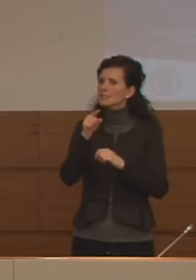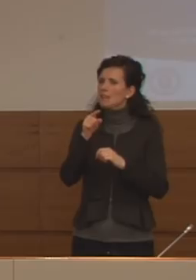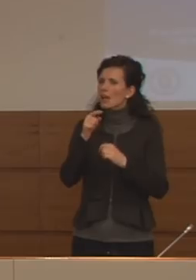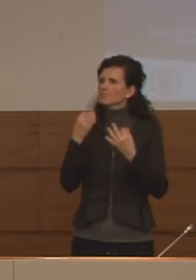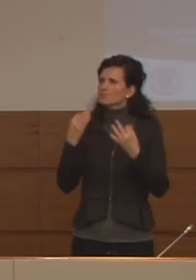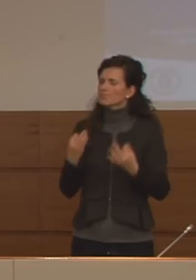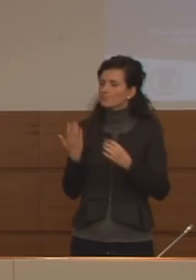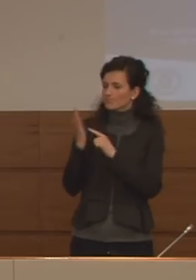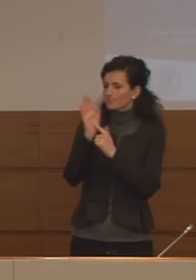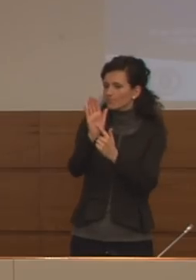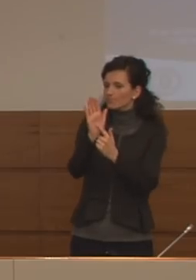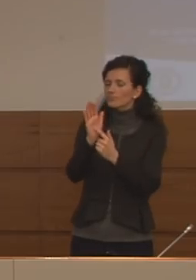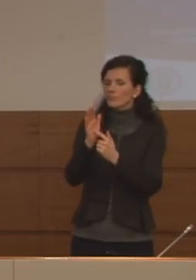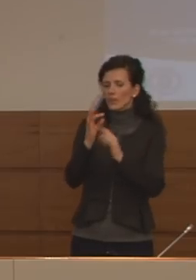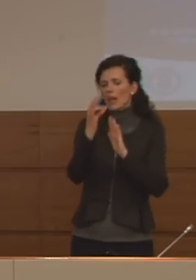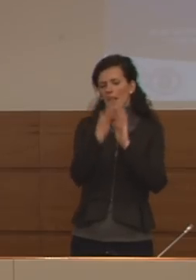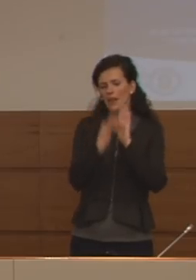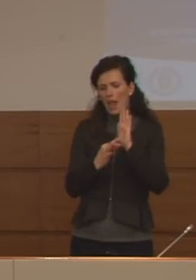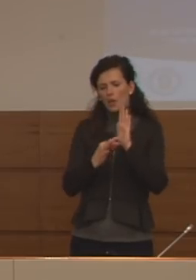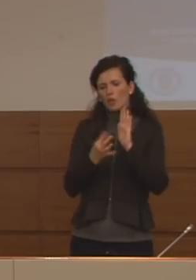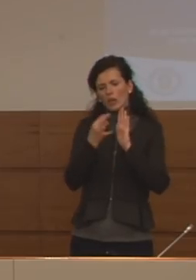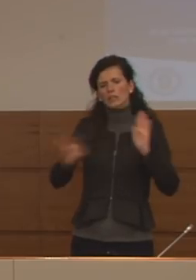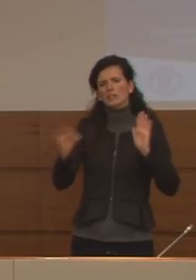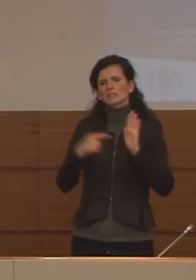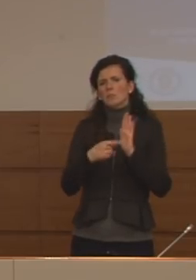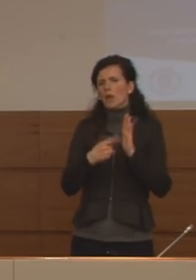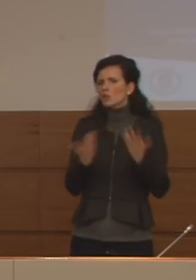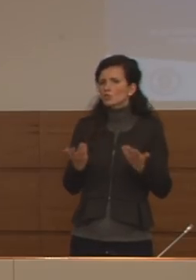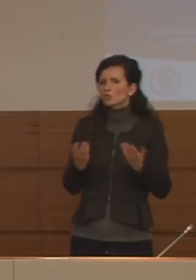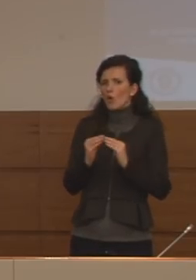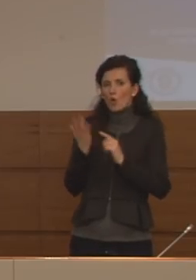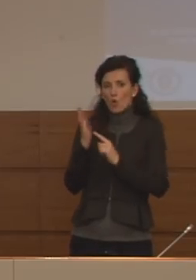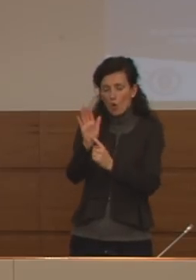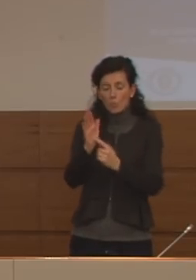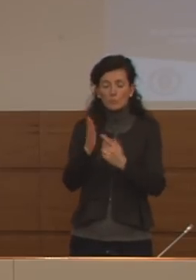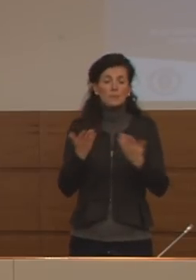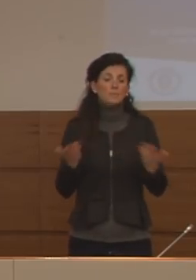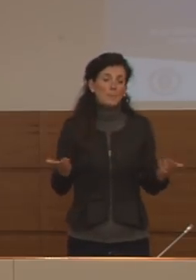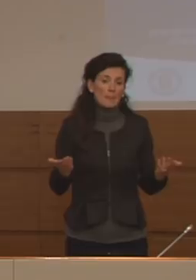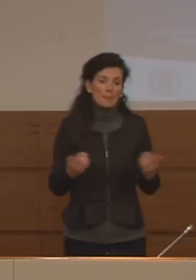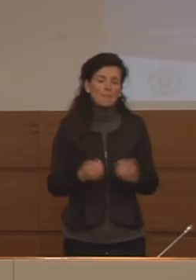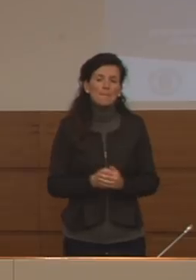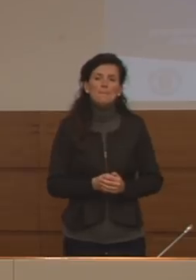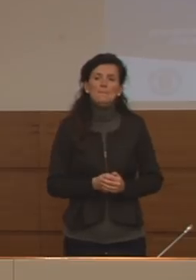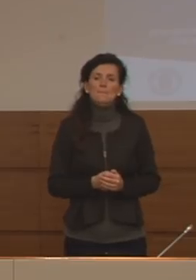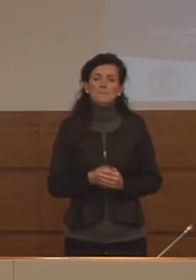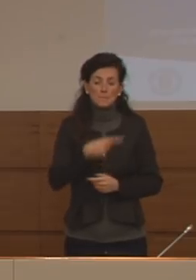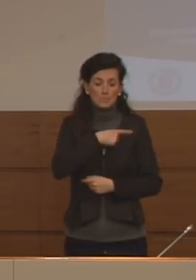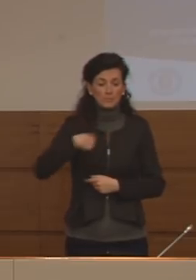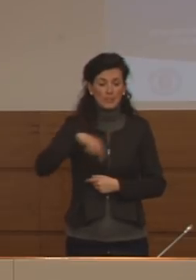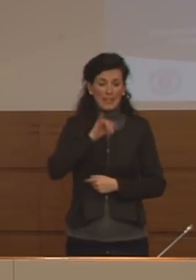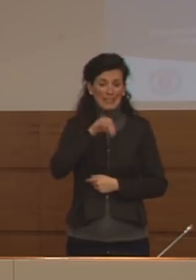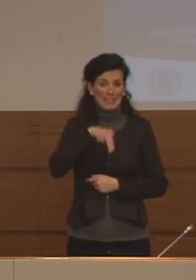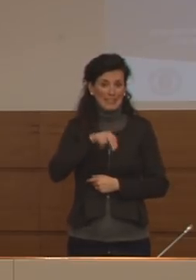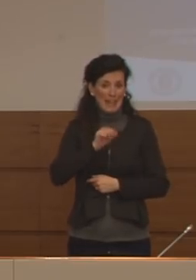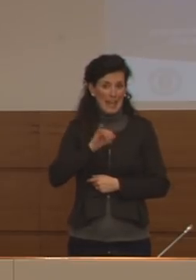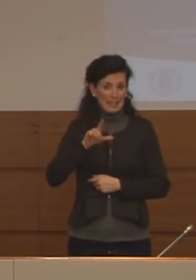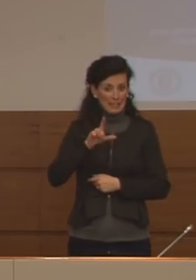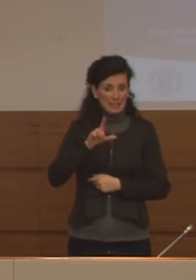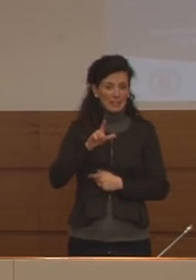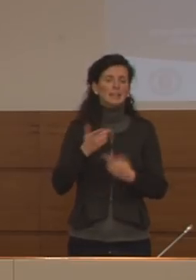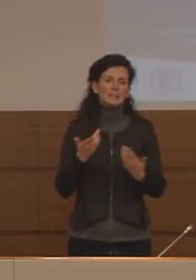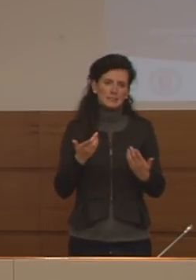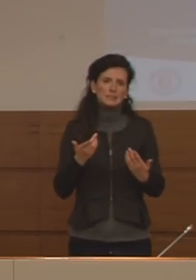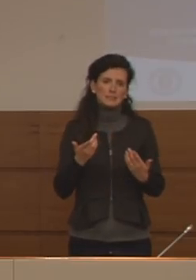stiano rispettando le regole beh ovviamente noi abbiamo un sistema d ovviamente